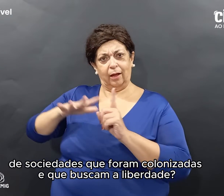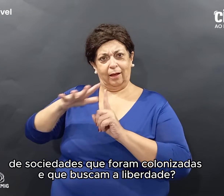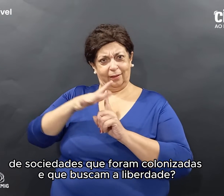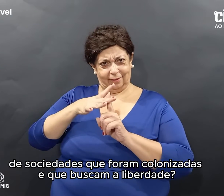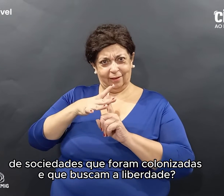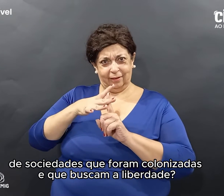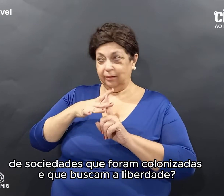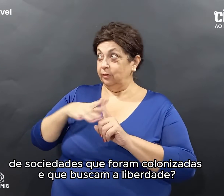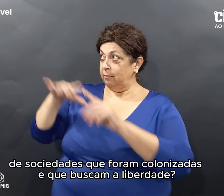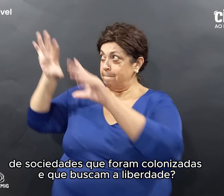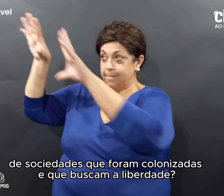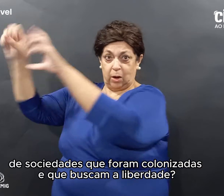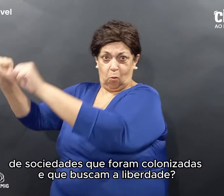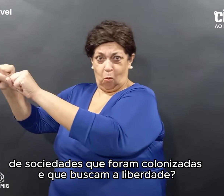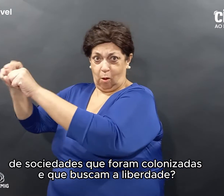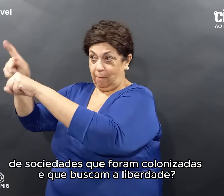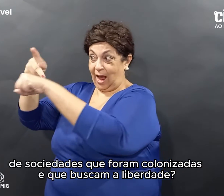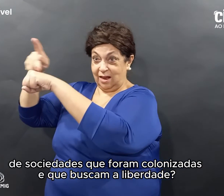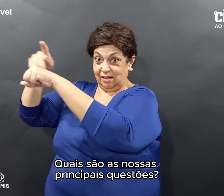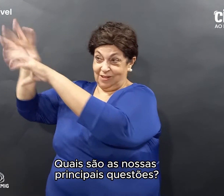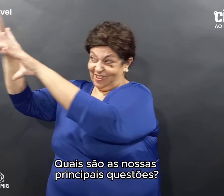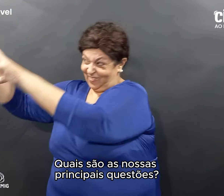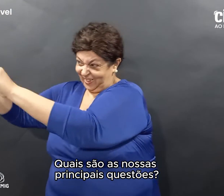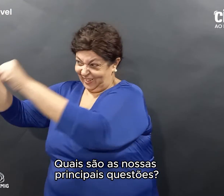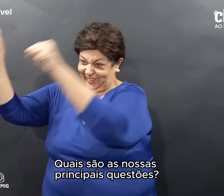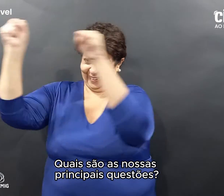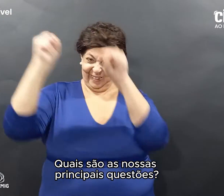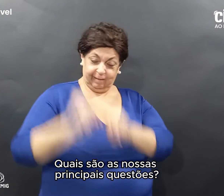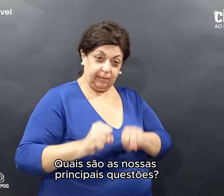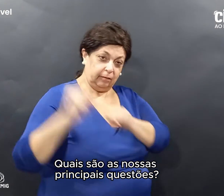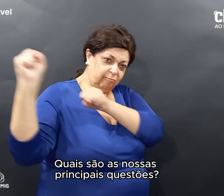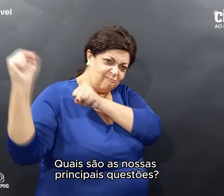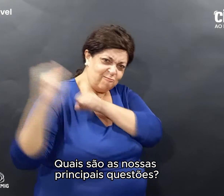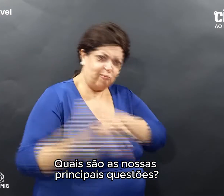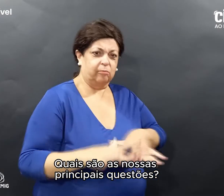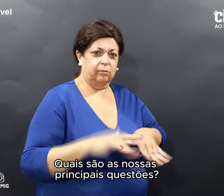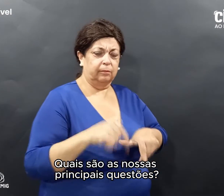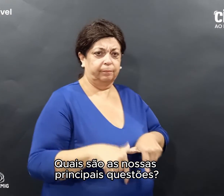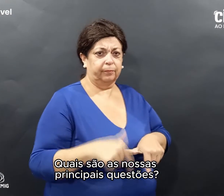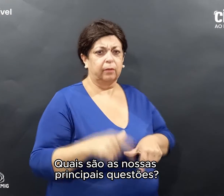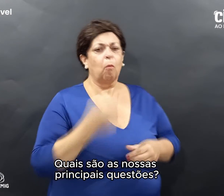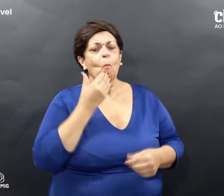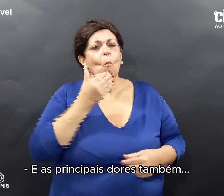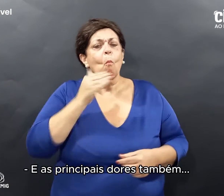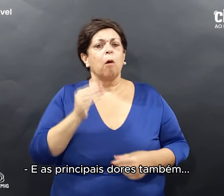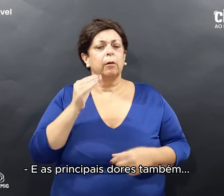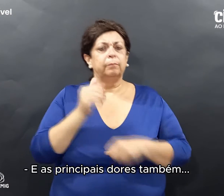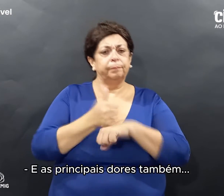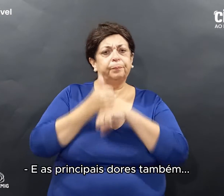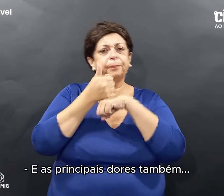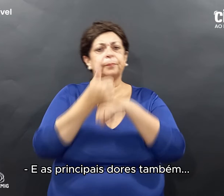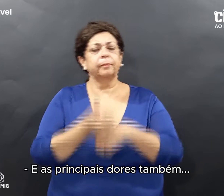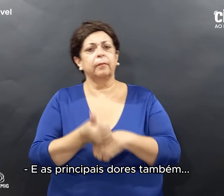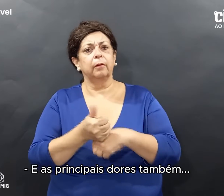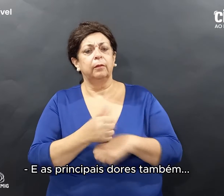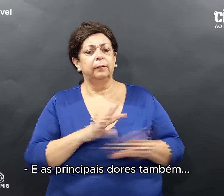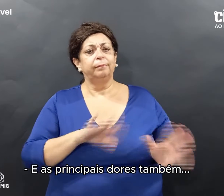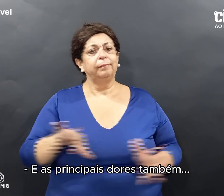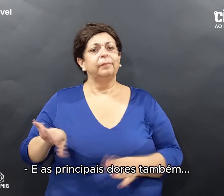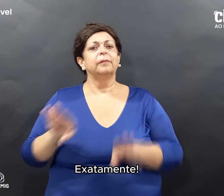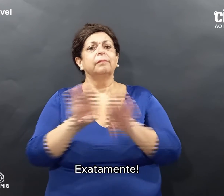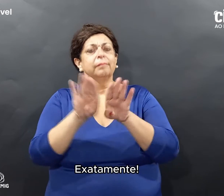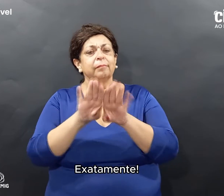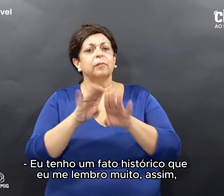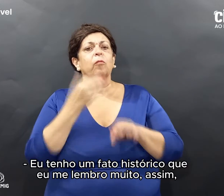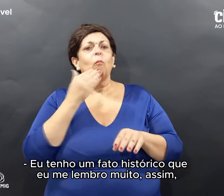foram colonizadas e que buscam a liberdade, quais são as nossas principais questões? E as principais dores também,